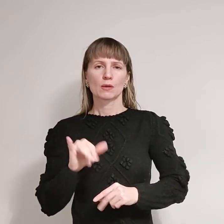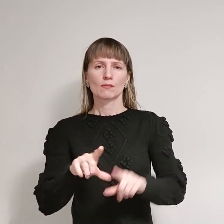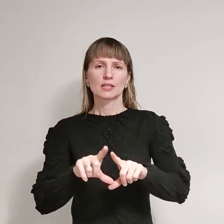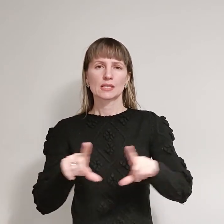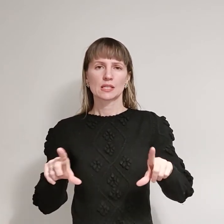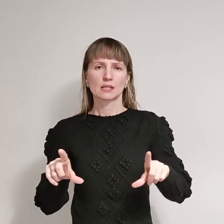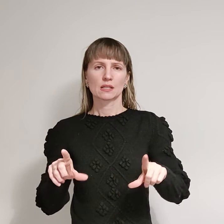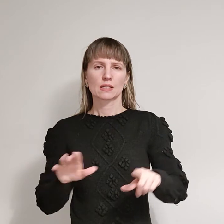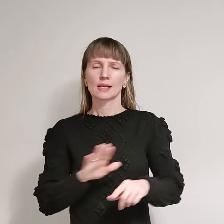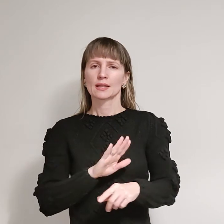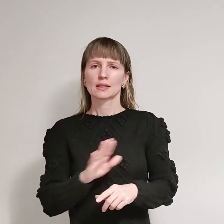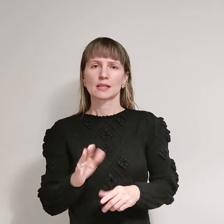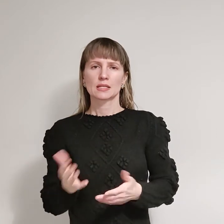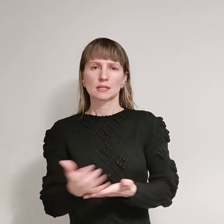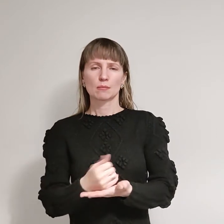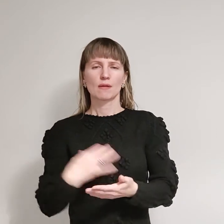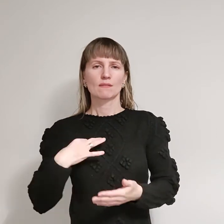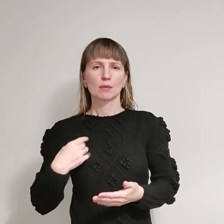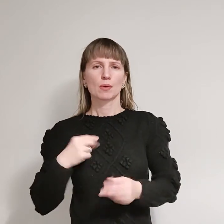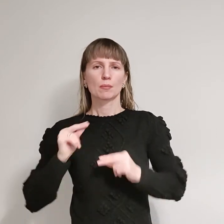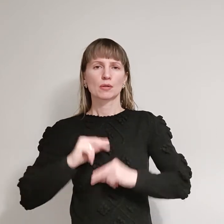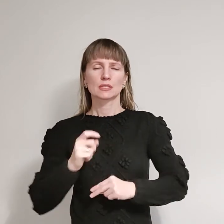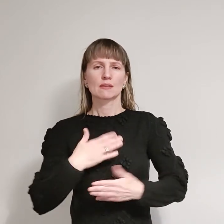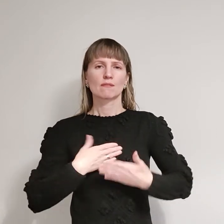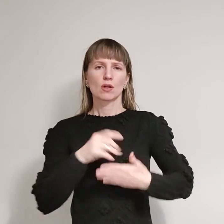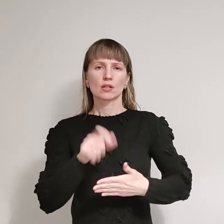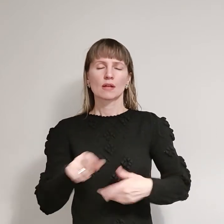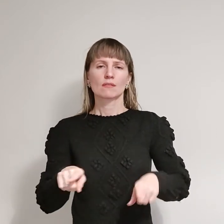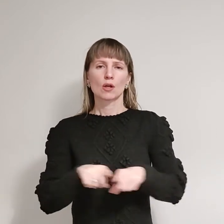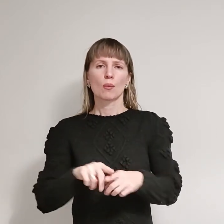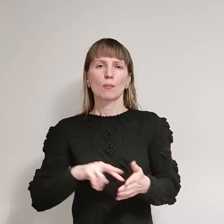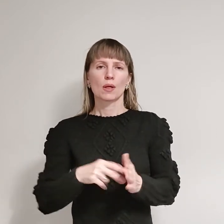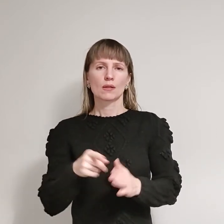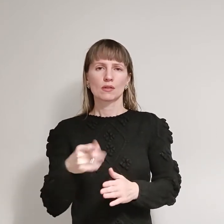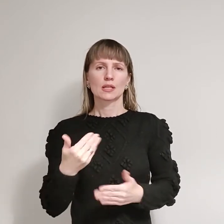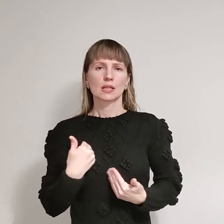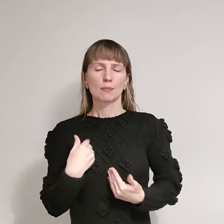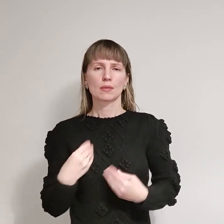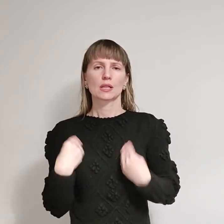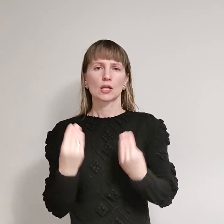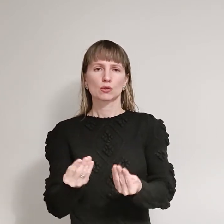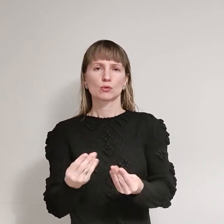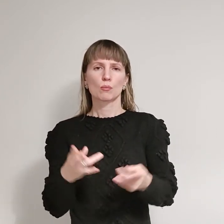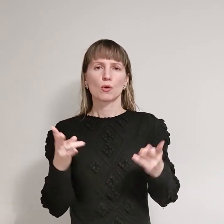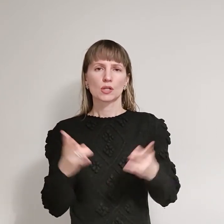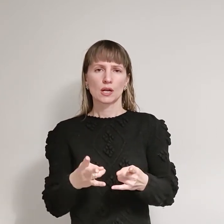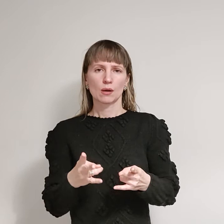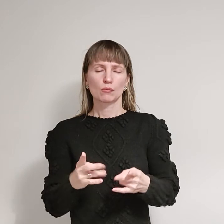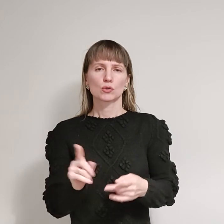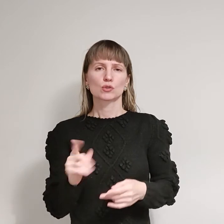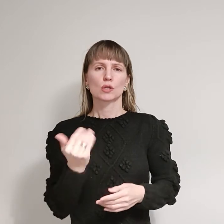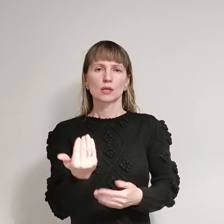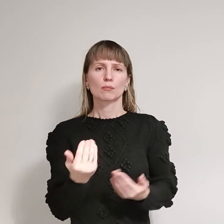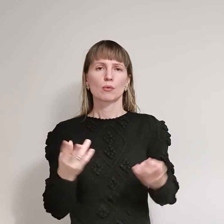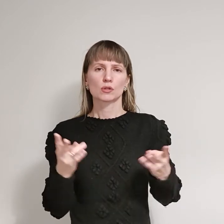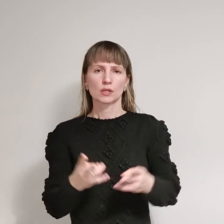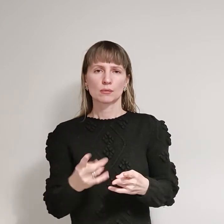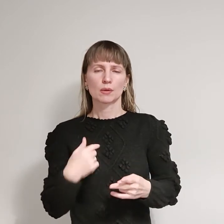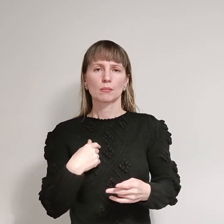не збираємо речі, да? Ми працюємо з волонтерами в такому плані, вони нам надають потребу, що їм потрібно. Да? Ми за свого боку